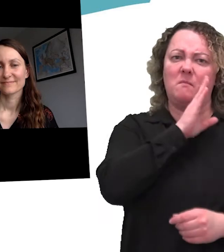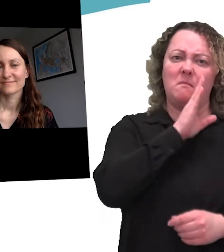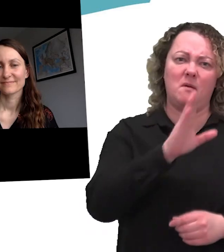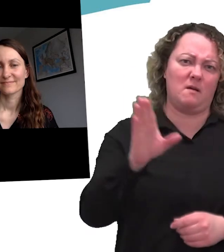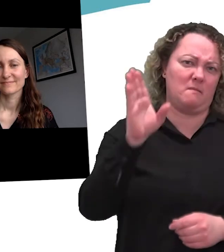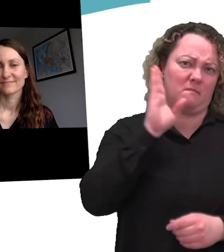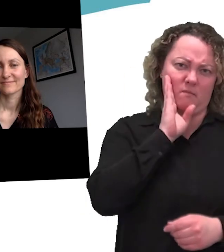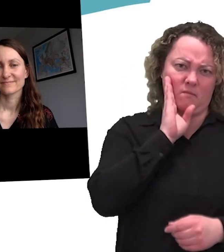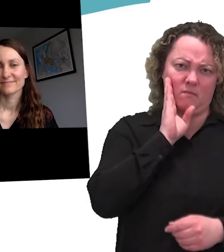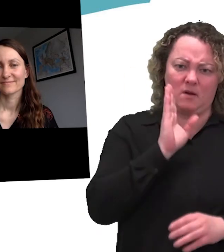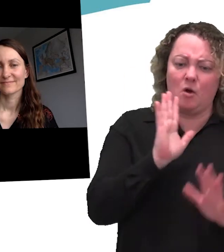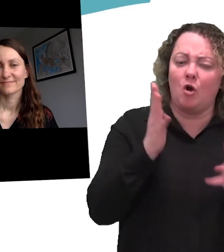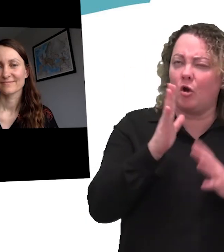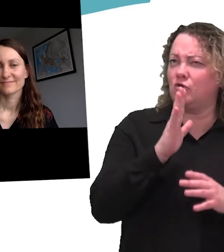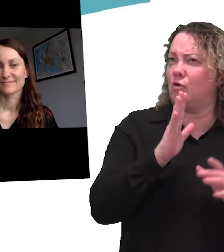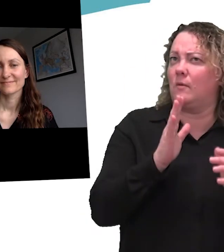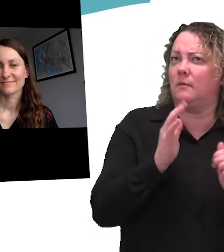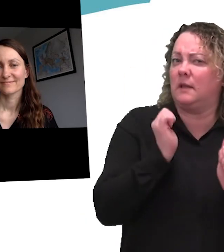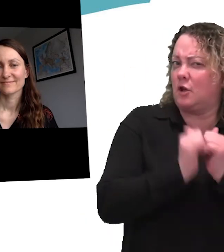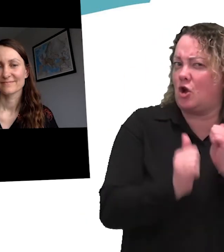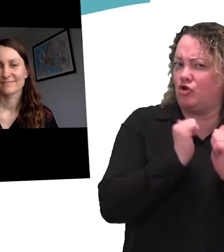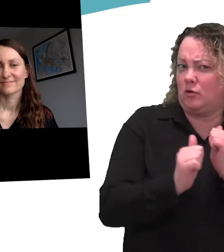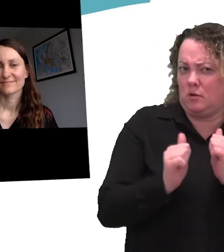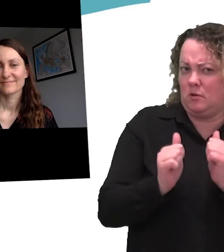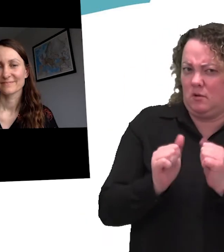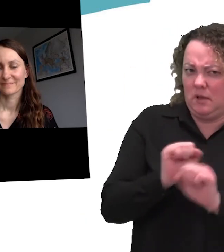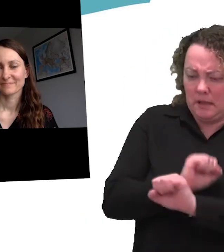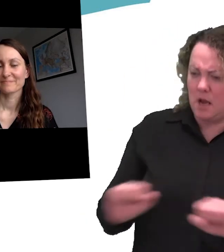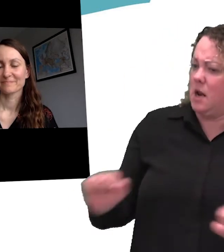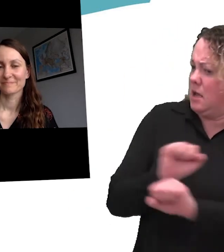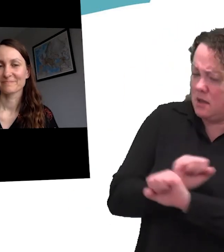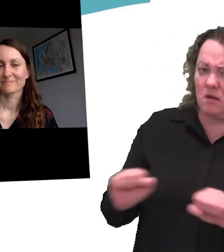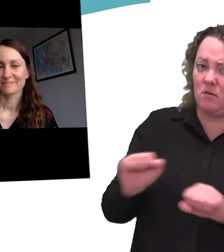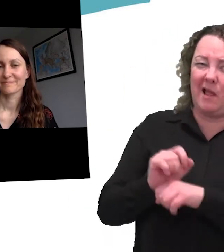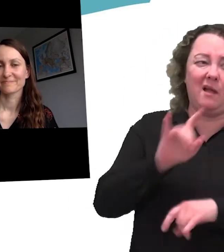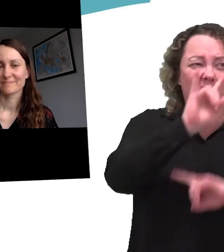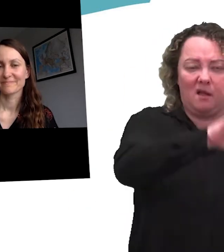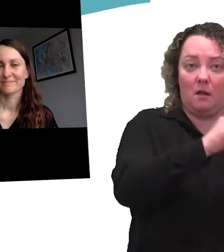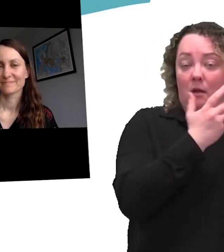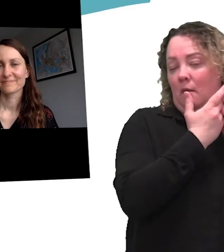neleidžia, tai jie net ir neprašys, nes neapsimoka. Mm-hmm.